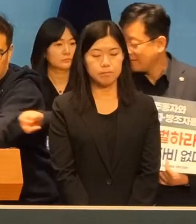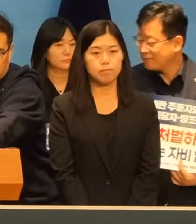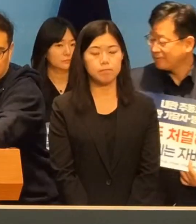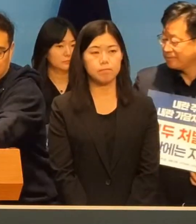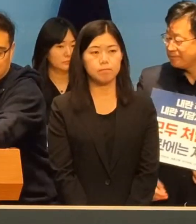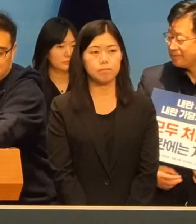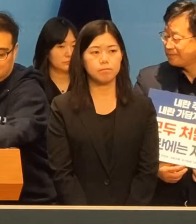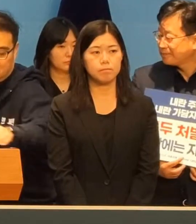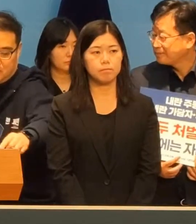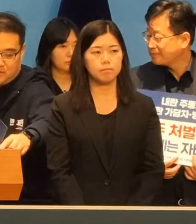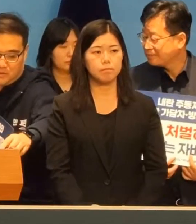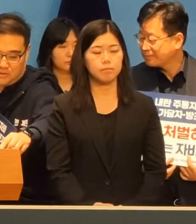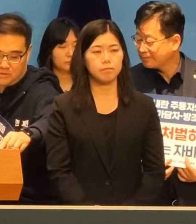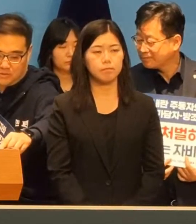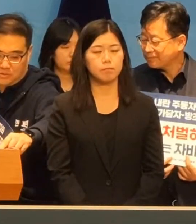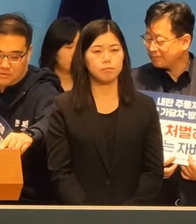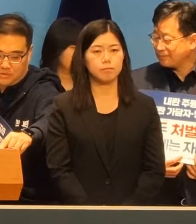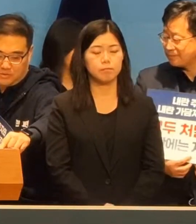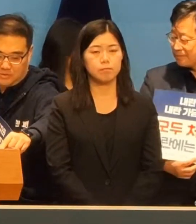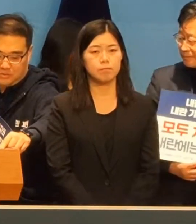예, 맞습니다.